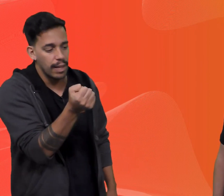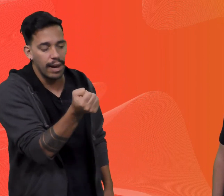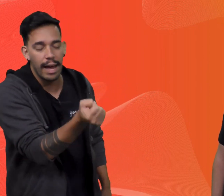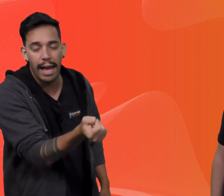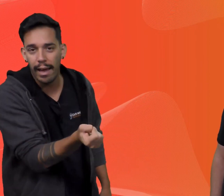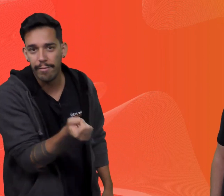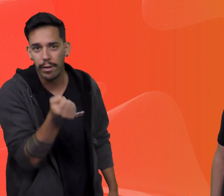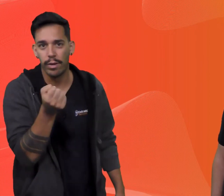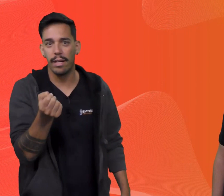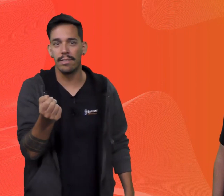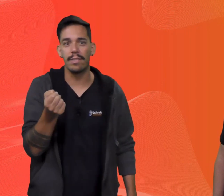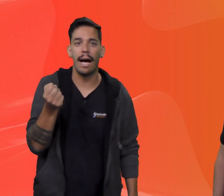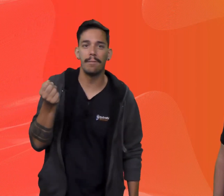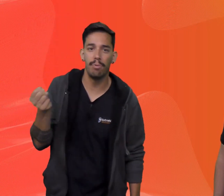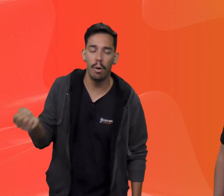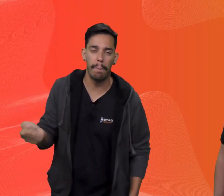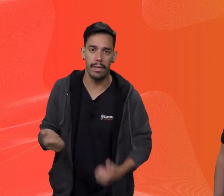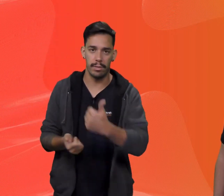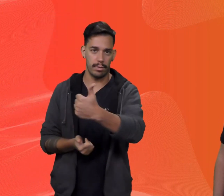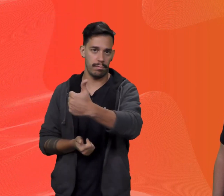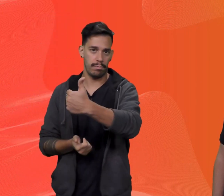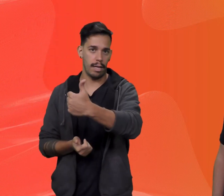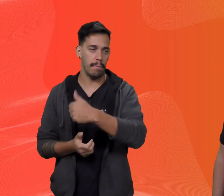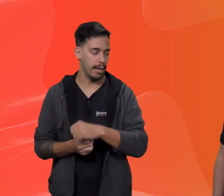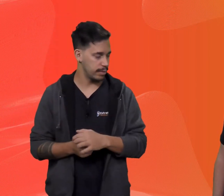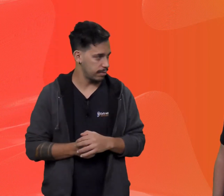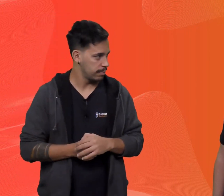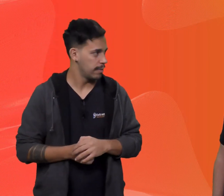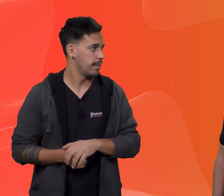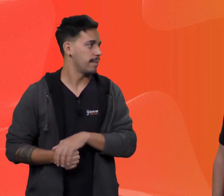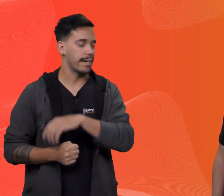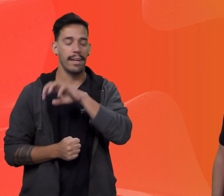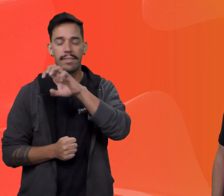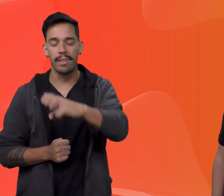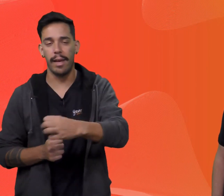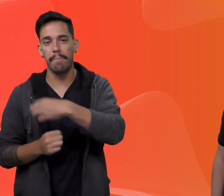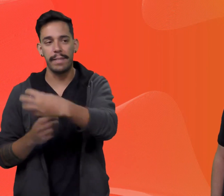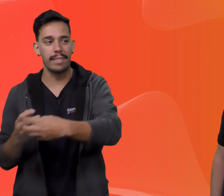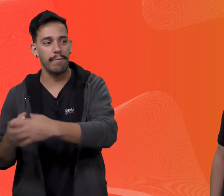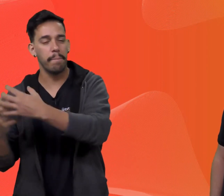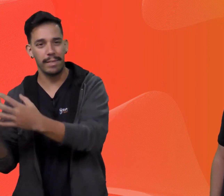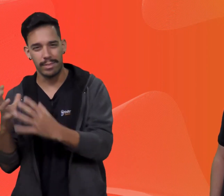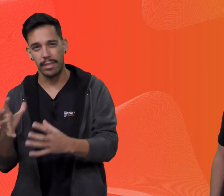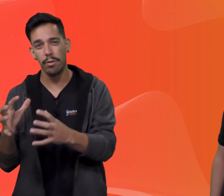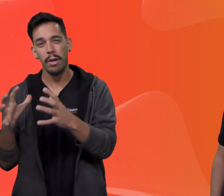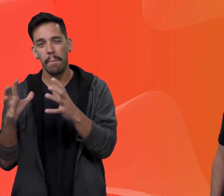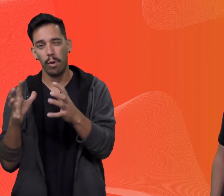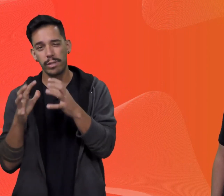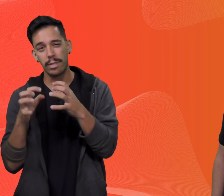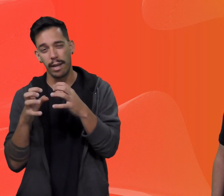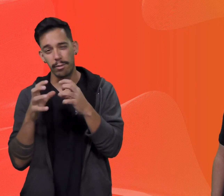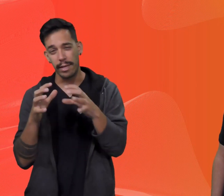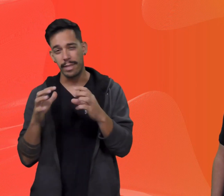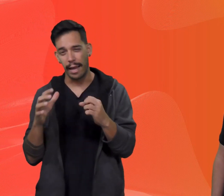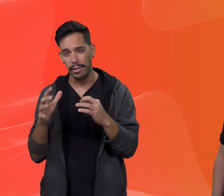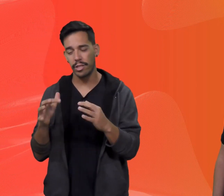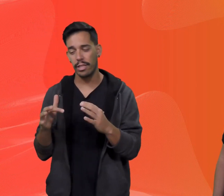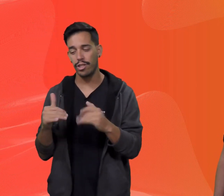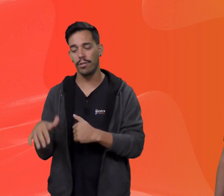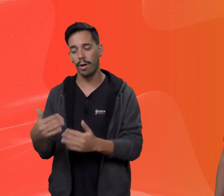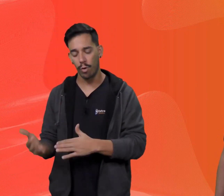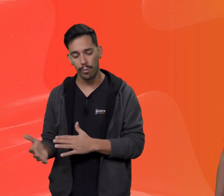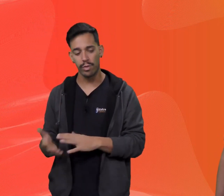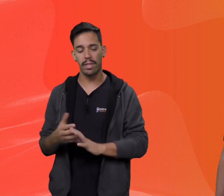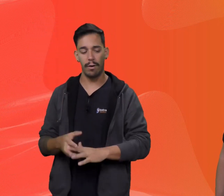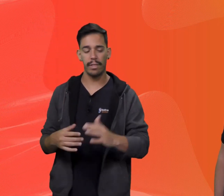Segundo Mendeleev, era organizado por pesos, tá massa. Naquele tempo pensava em peso, entendeu? Mostrando a ideia de